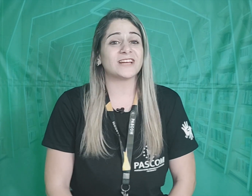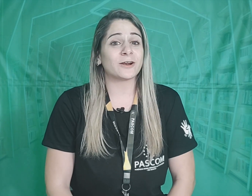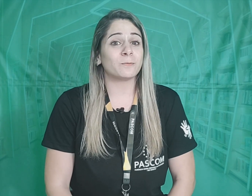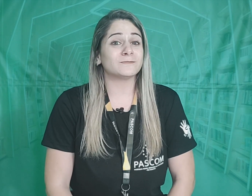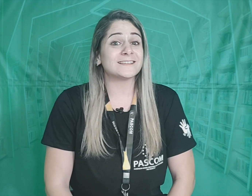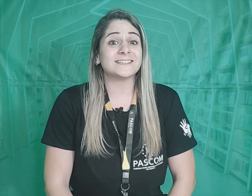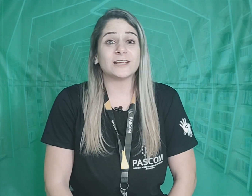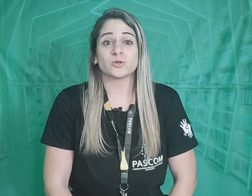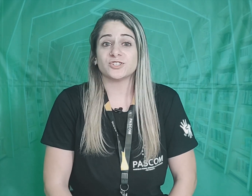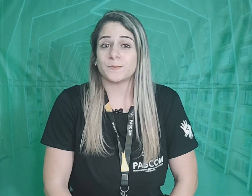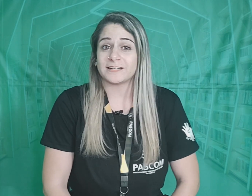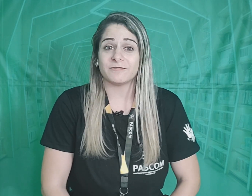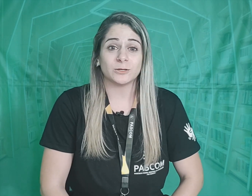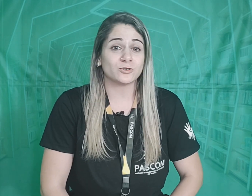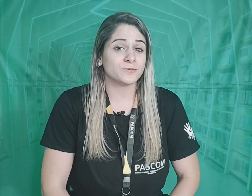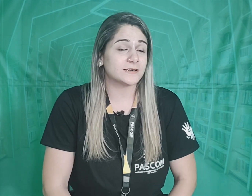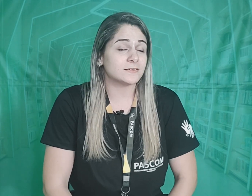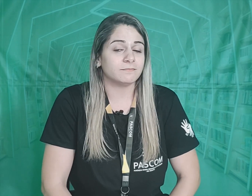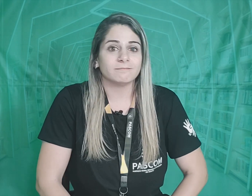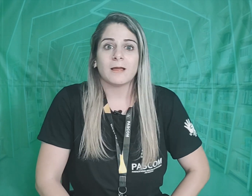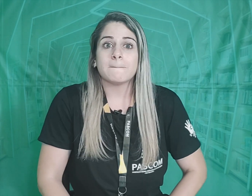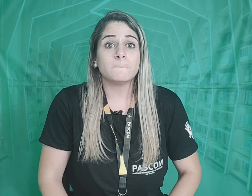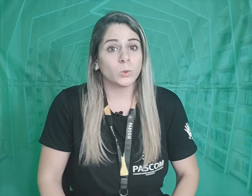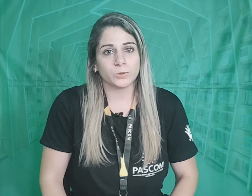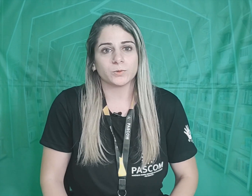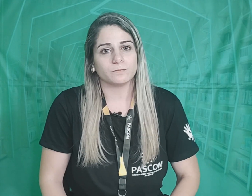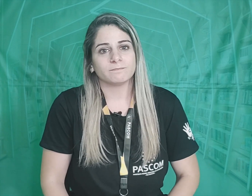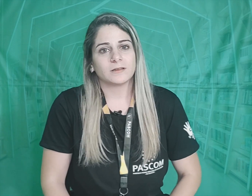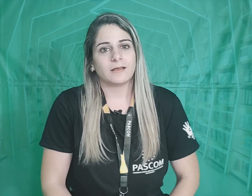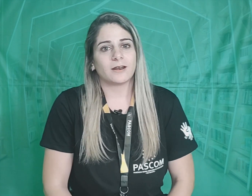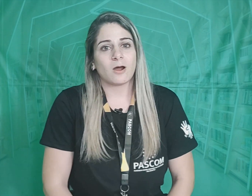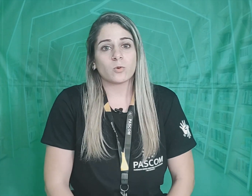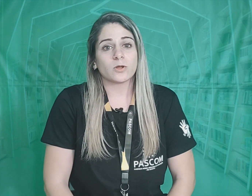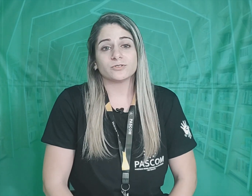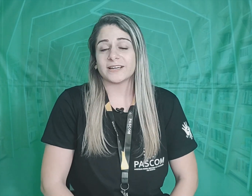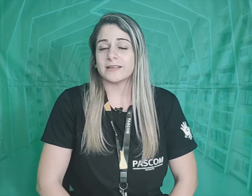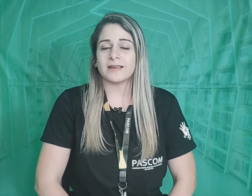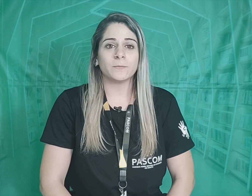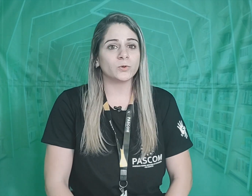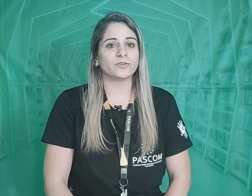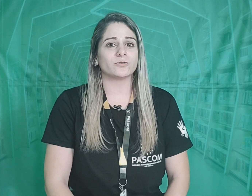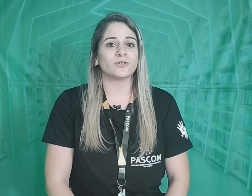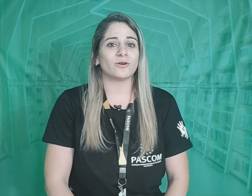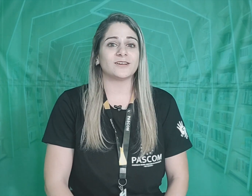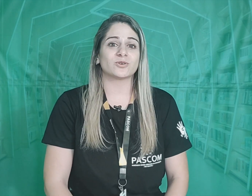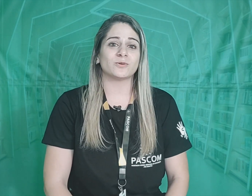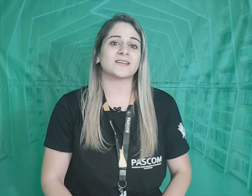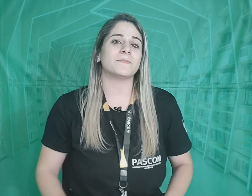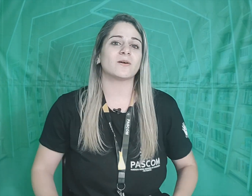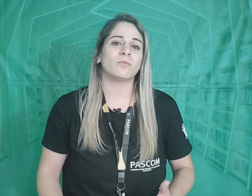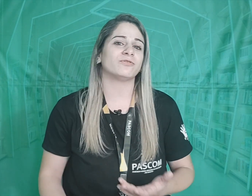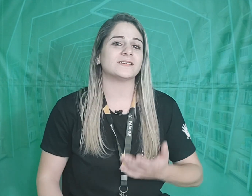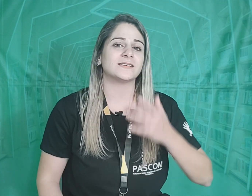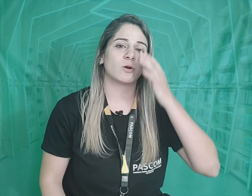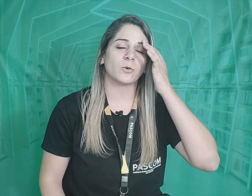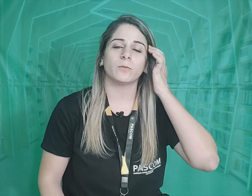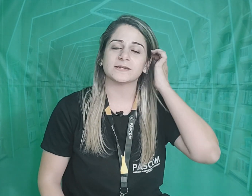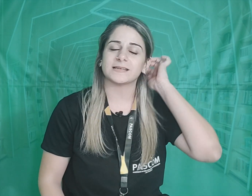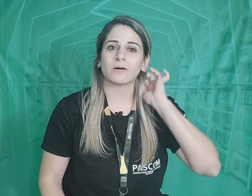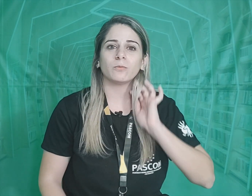já era um desejo que despertava dentro de mim, assim, muito. Era algo que eu já queria muito e eu acho que eu não sabia como fazer, como começar, como